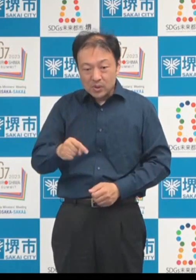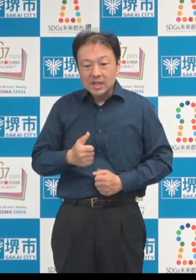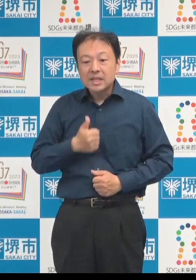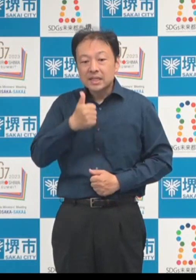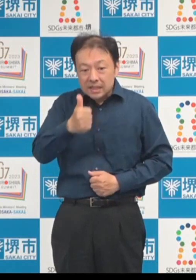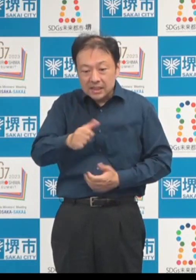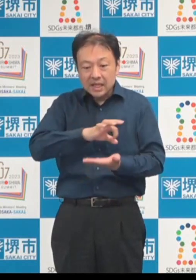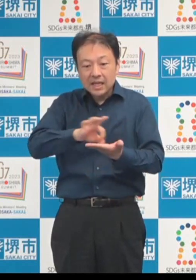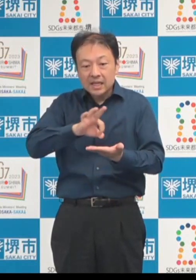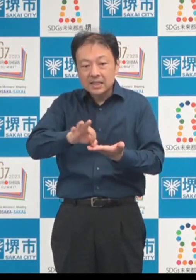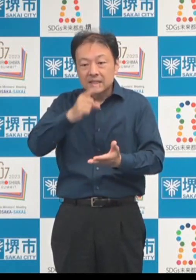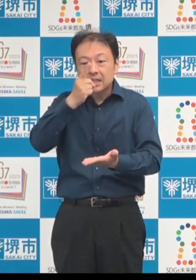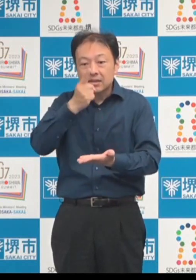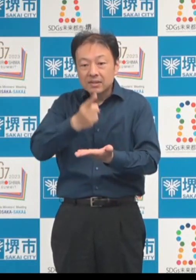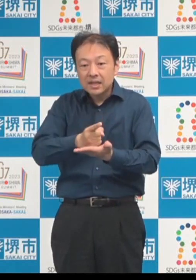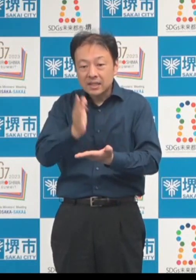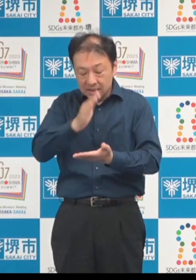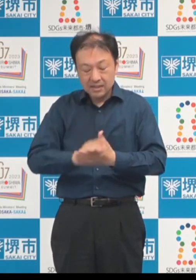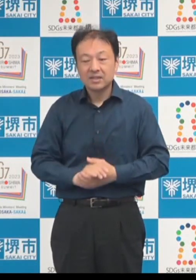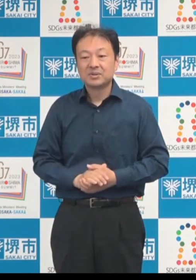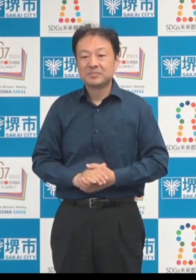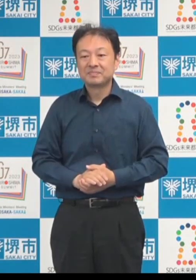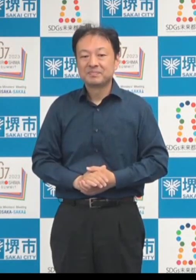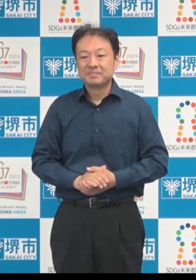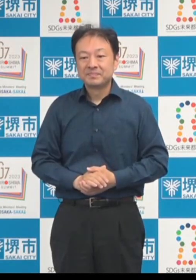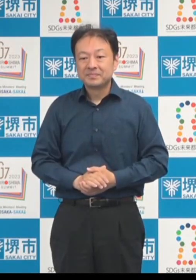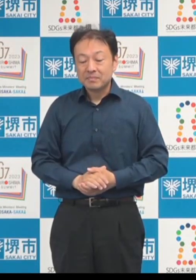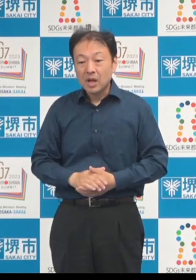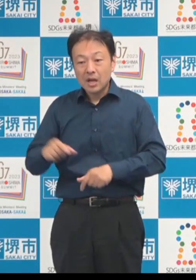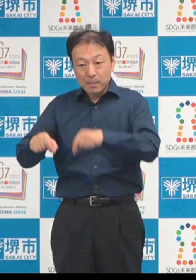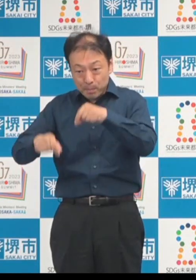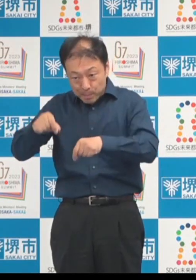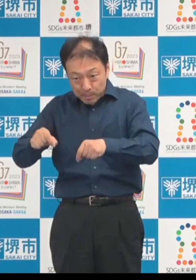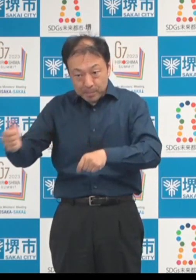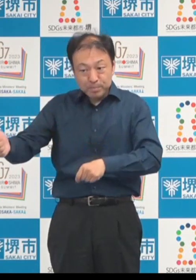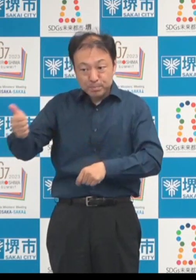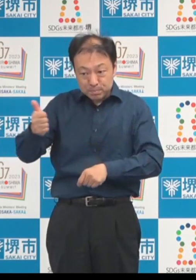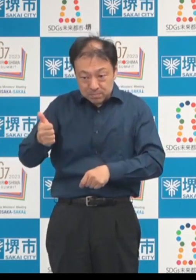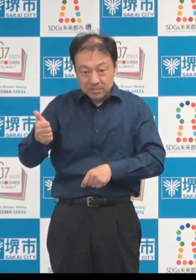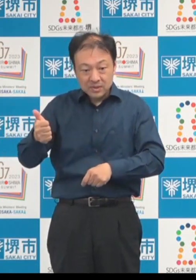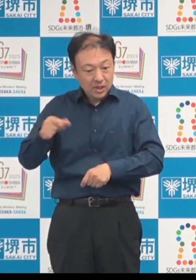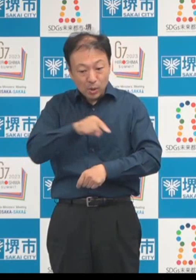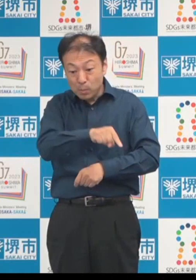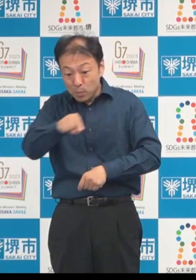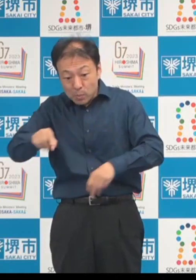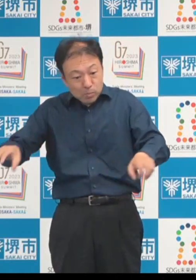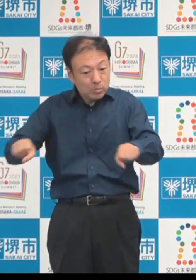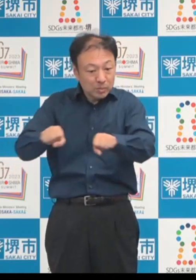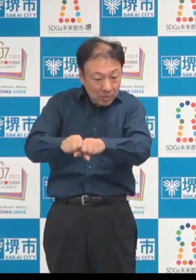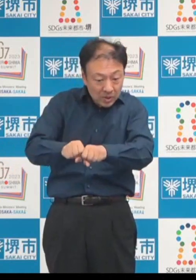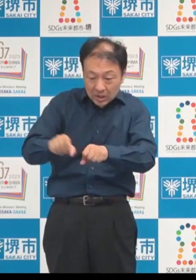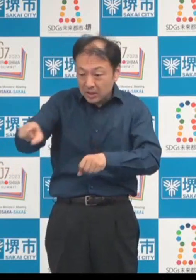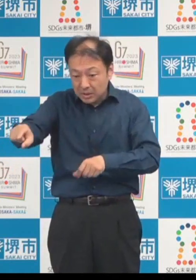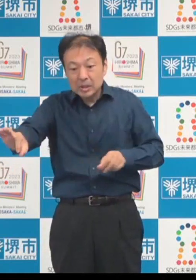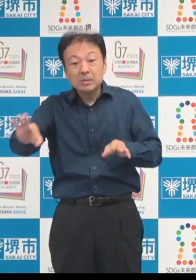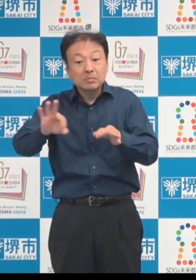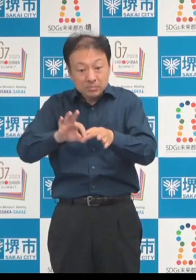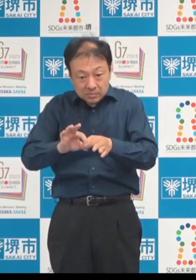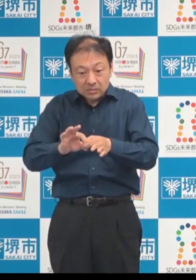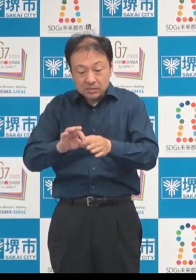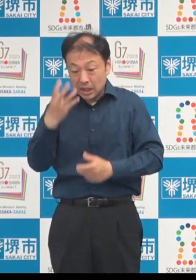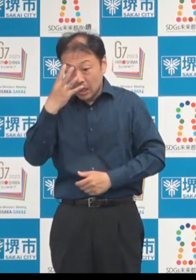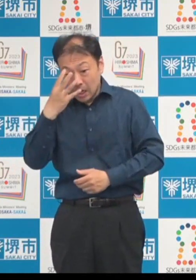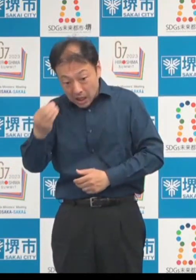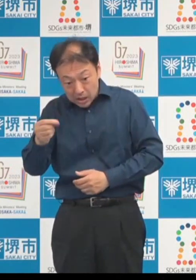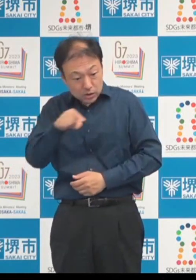りも生まれないと思いますので、例えばそのコーディネーターの方々いろいろと連携を取っていただきながら、関心事項をつ